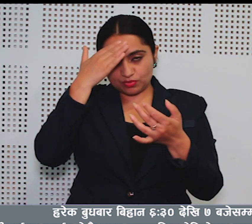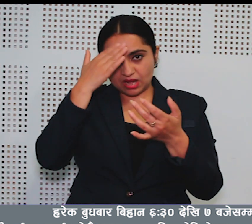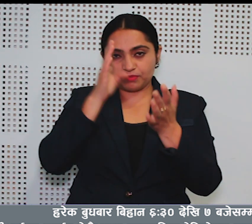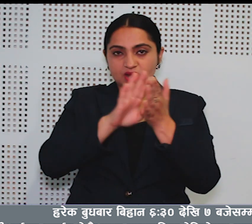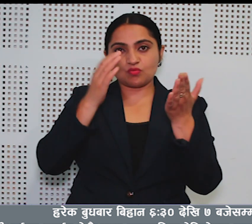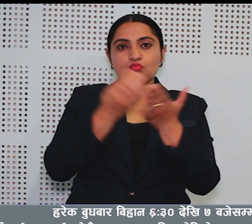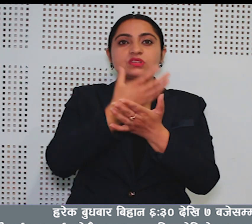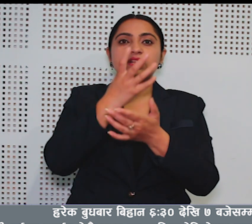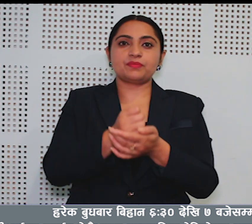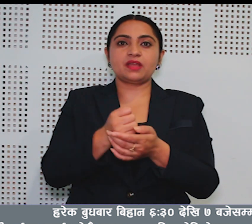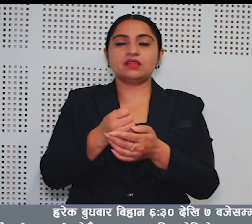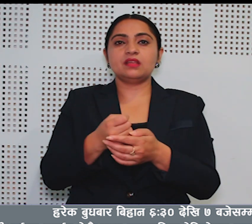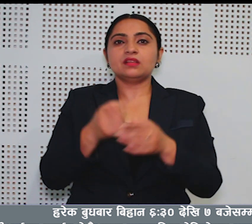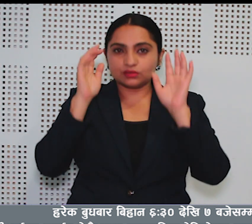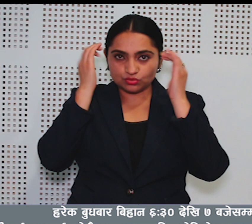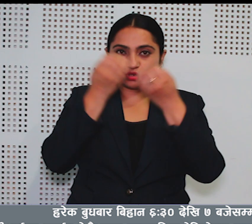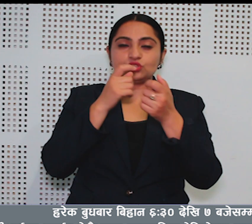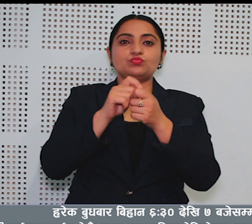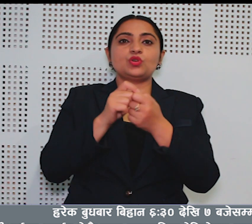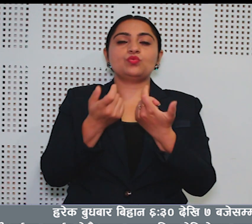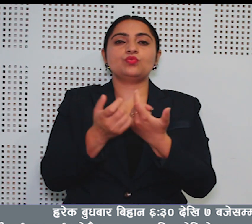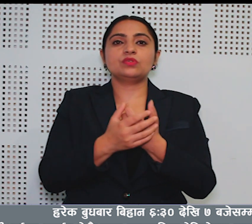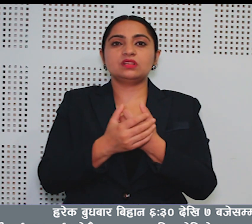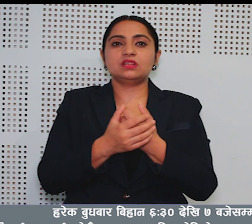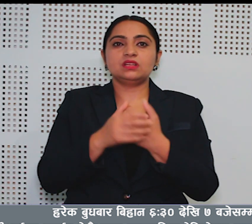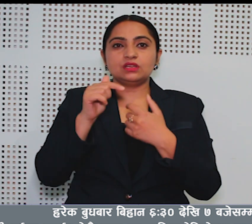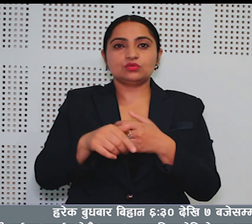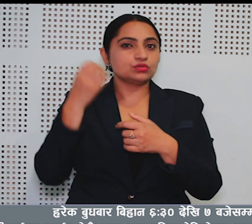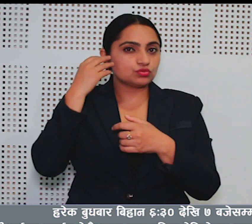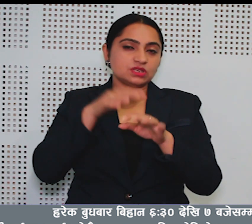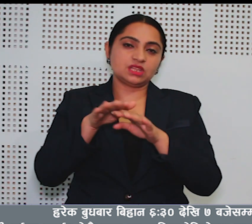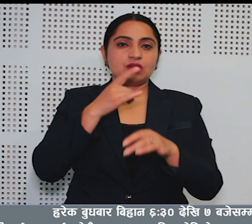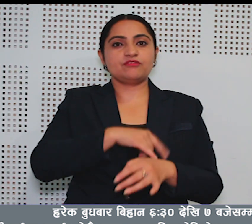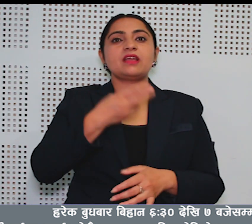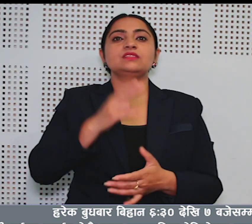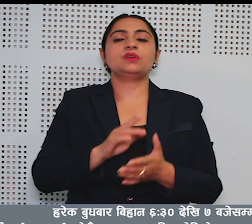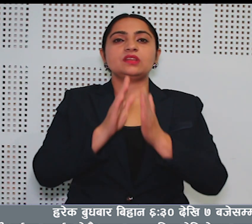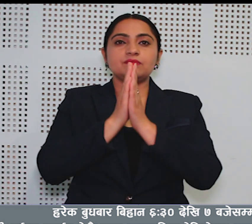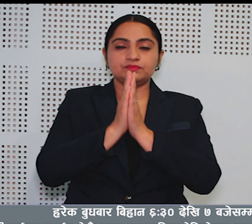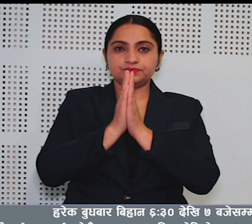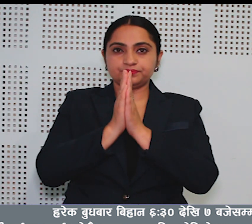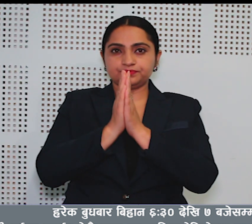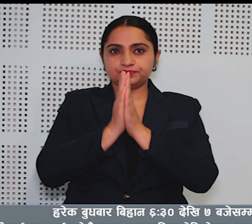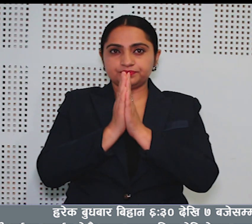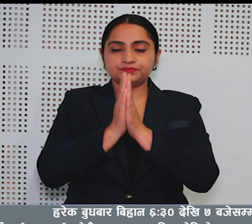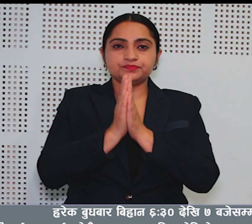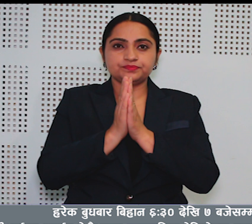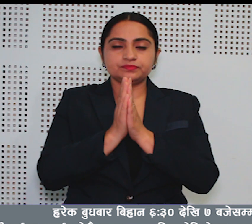अनि हामी सुस्त सुरक्षित रह्यौँ अनि यो सुनेर हामीलाई धेरै फाइदा भएको छ। नमस्कार, मेरो नाम सोधा नेपाली। मैले कार्यक्रम